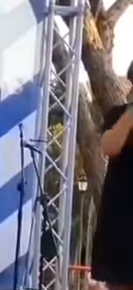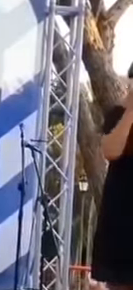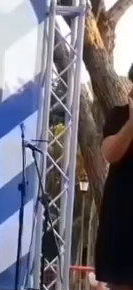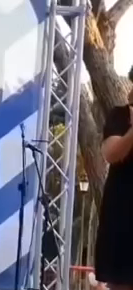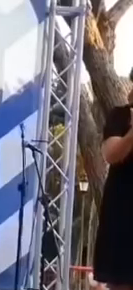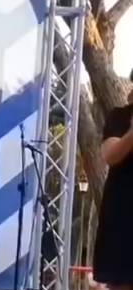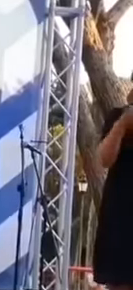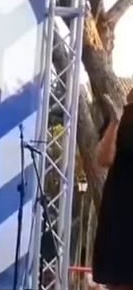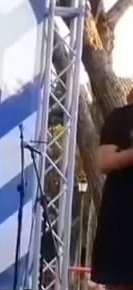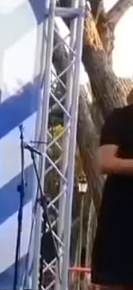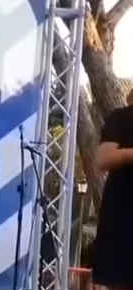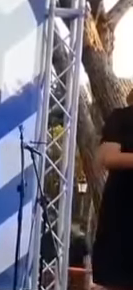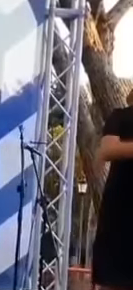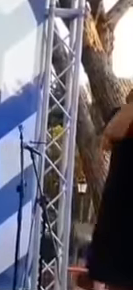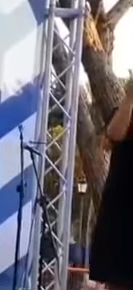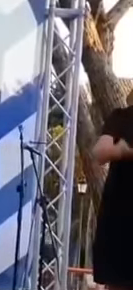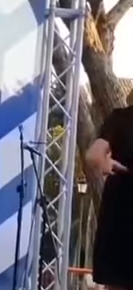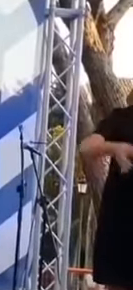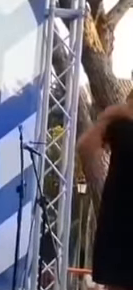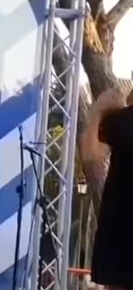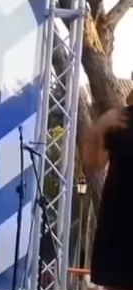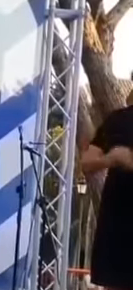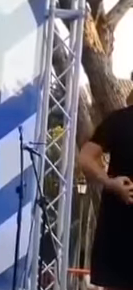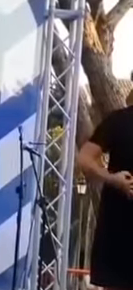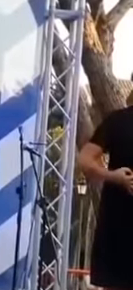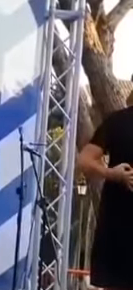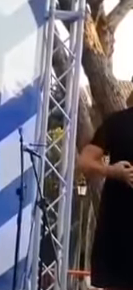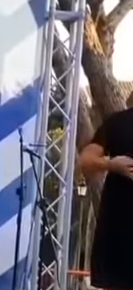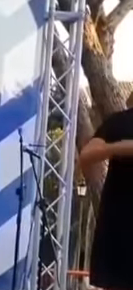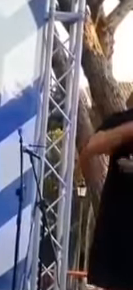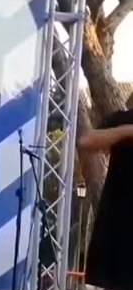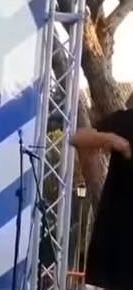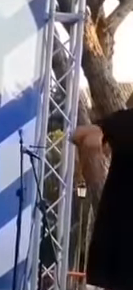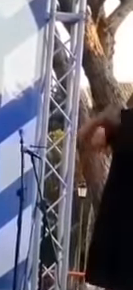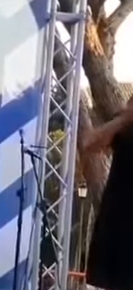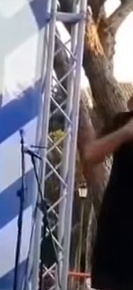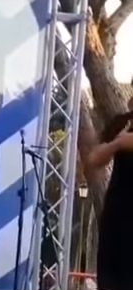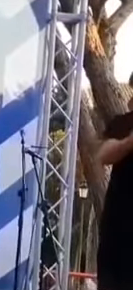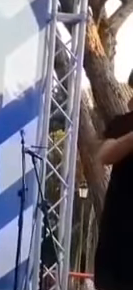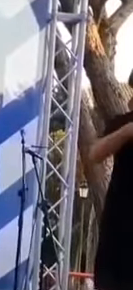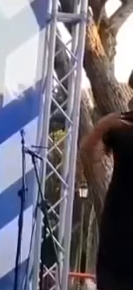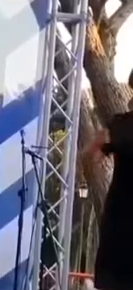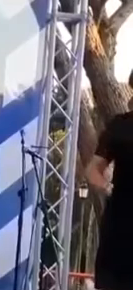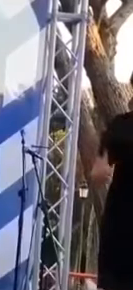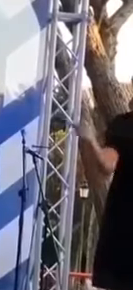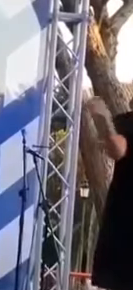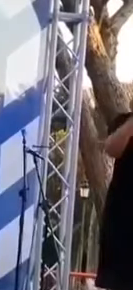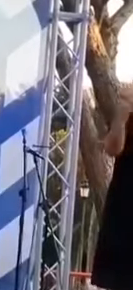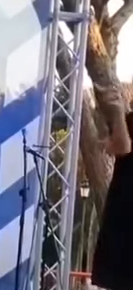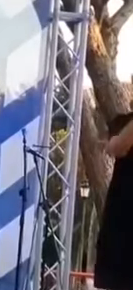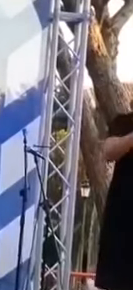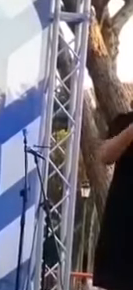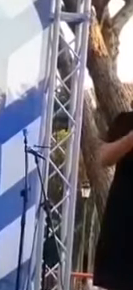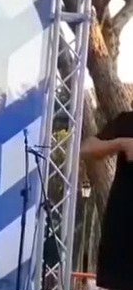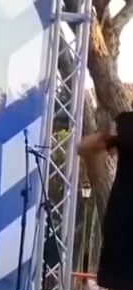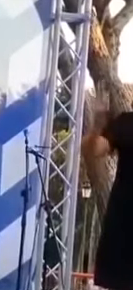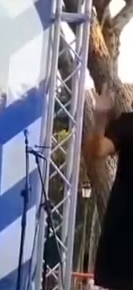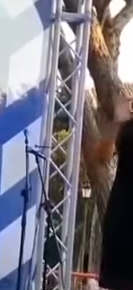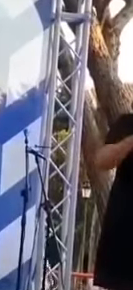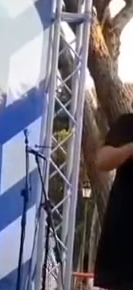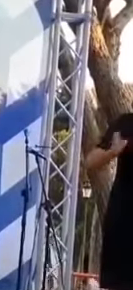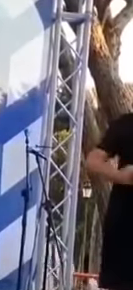serio, partito fatto di persone coerenti, di persone che non si vendono per una poltrona, di persone che sono disposte